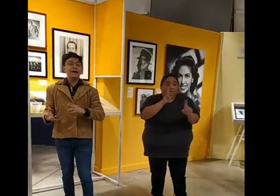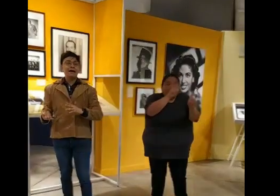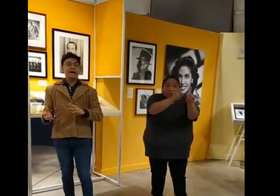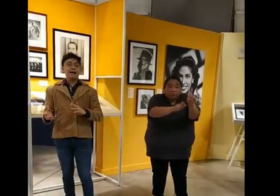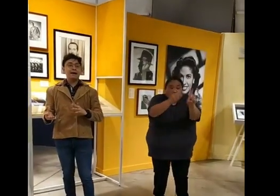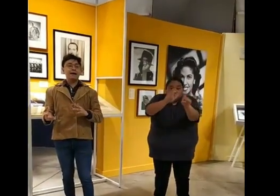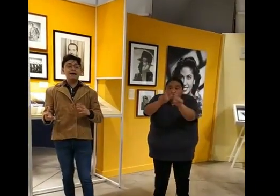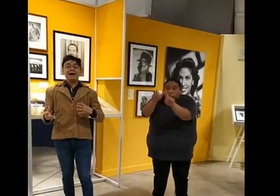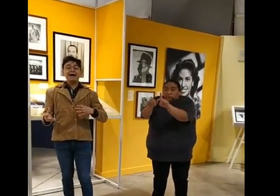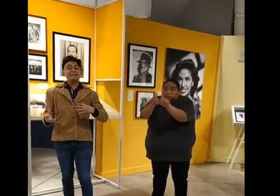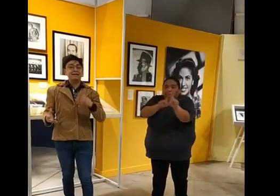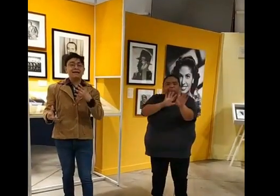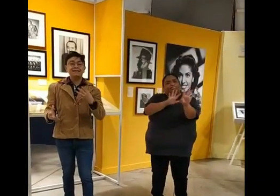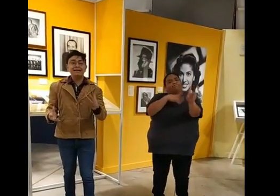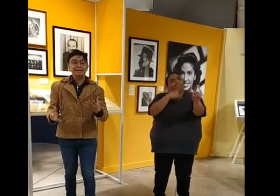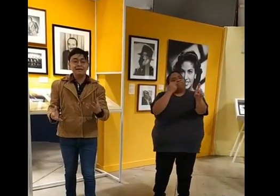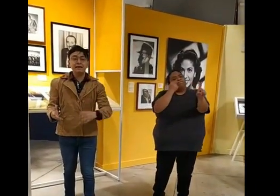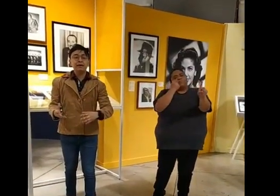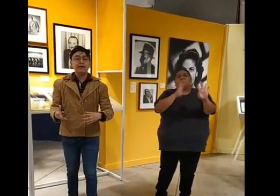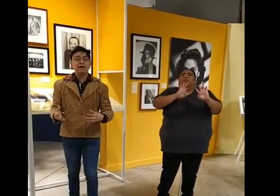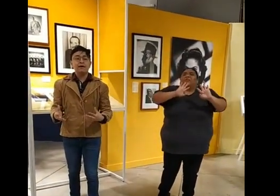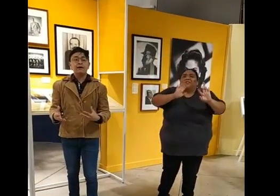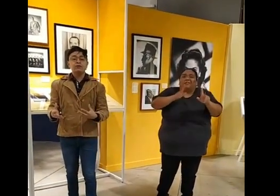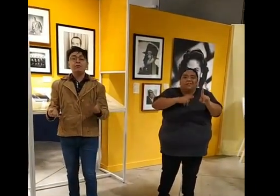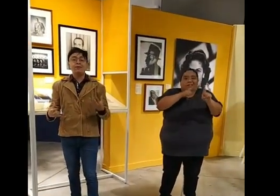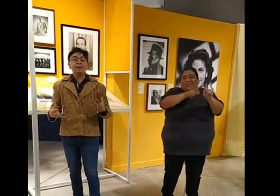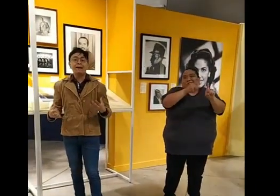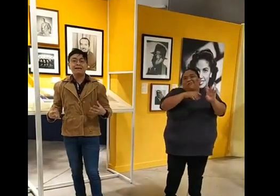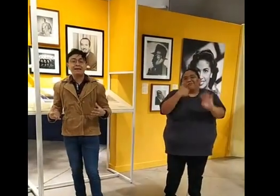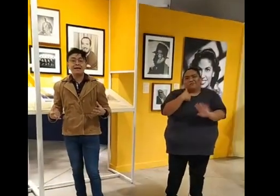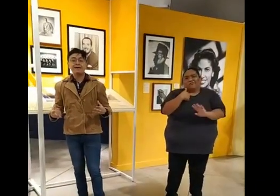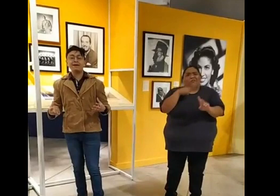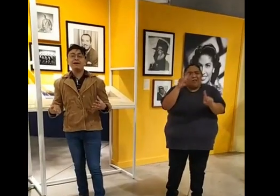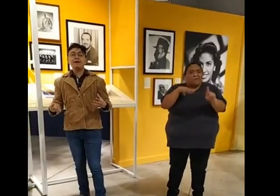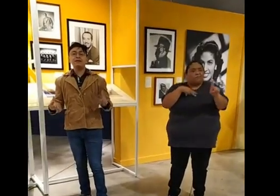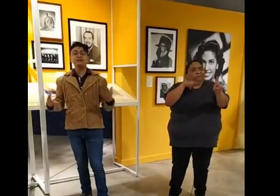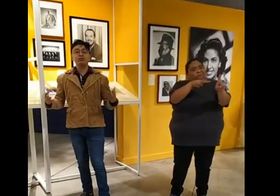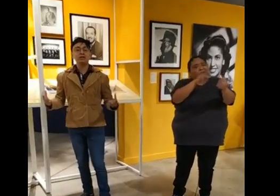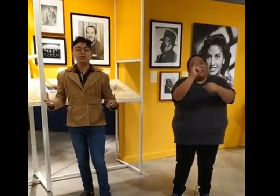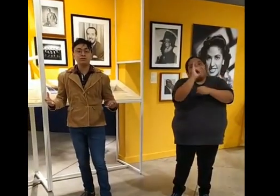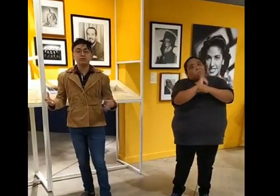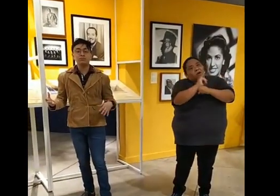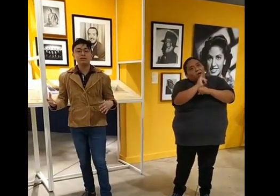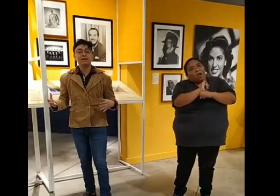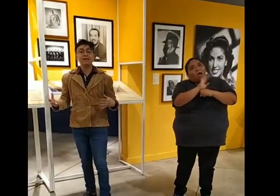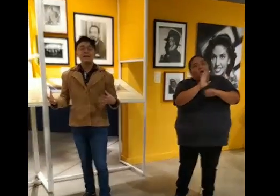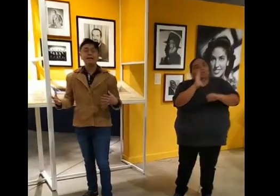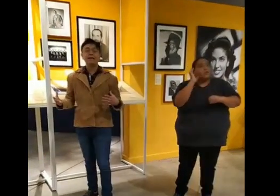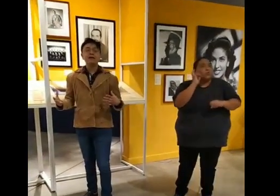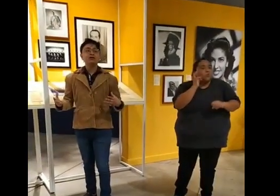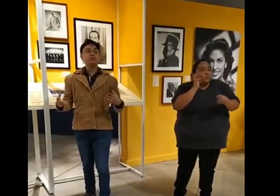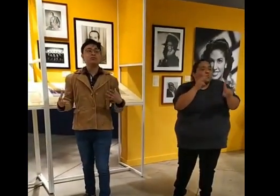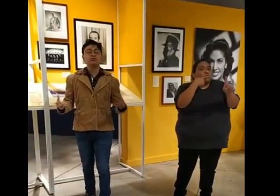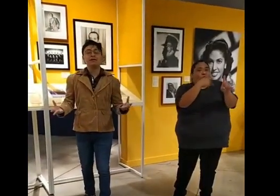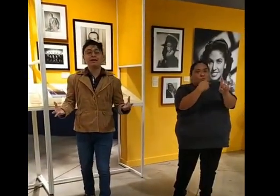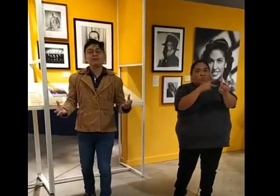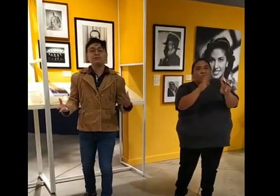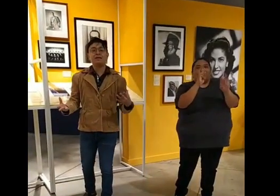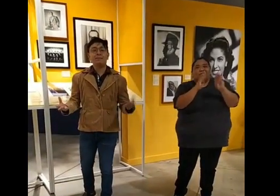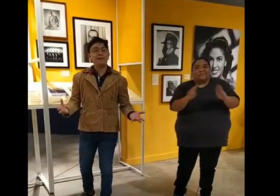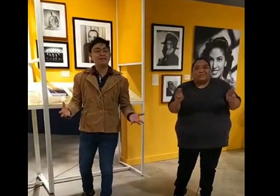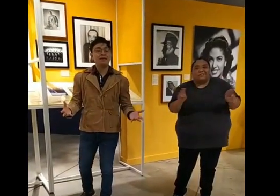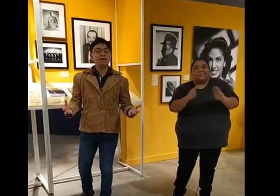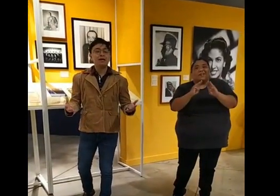eh, a, a este cantante, yo me daba la tarea de escucharlos, de escuchar su música,